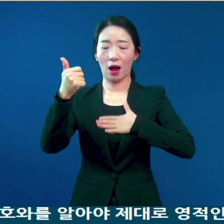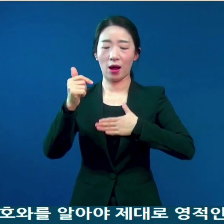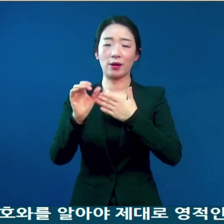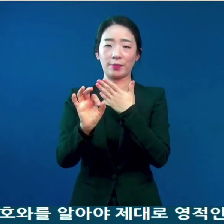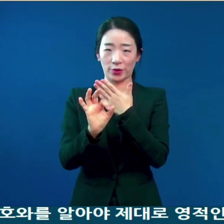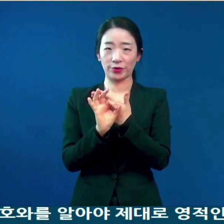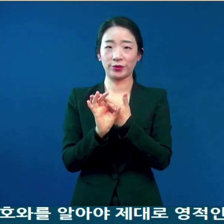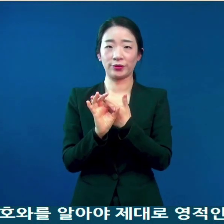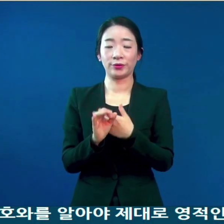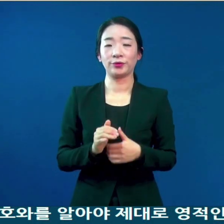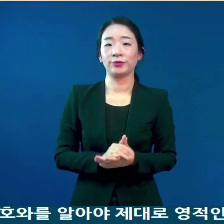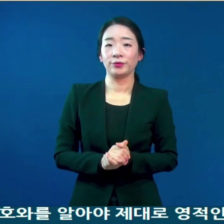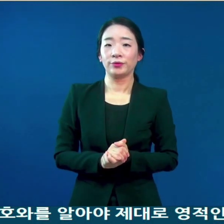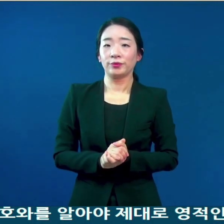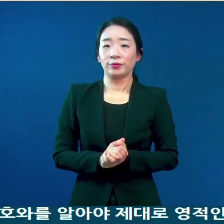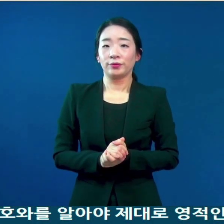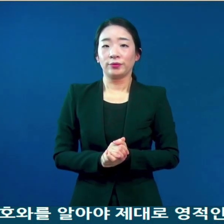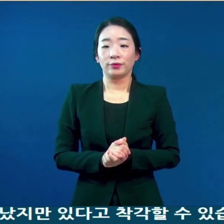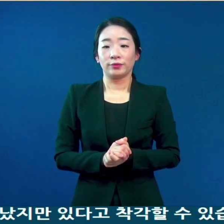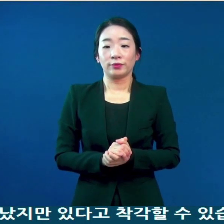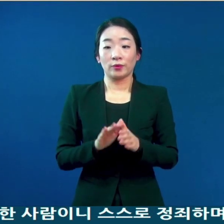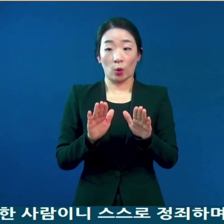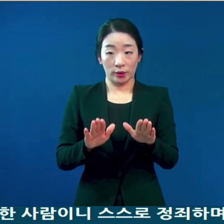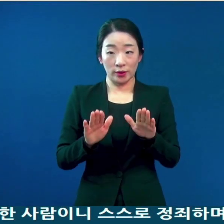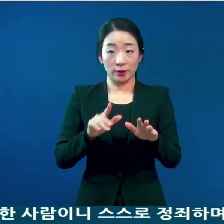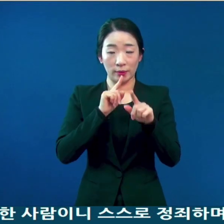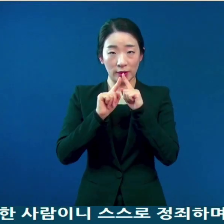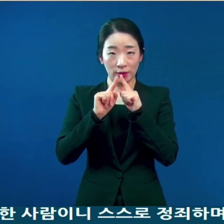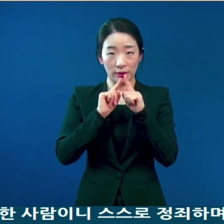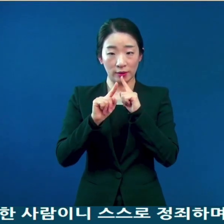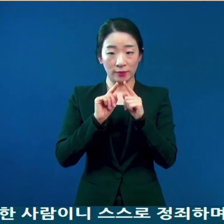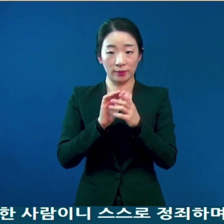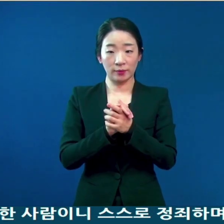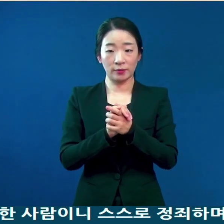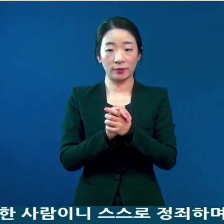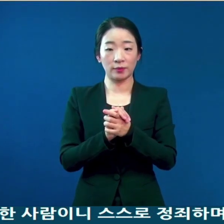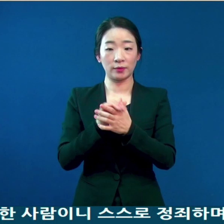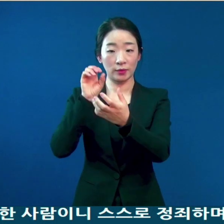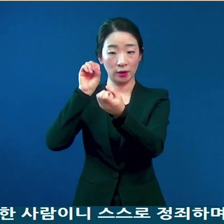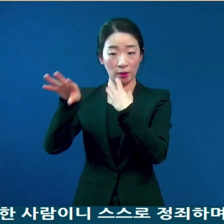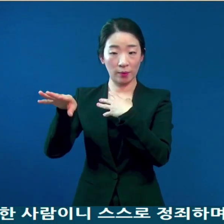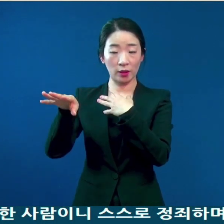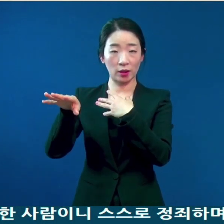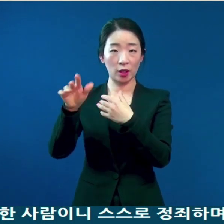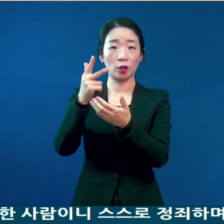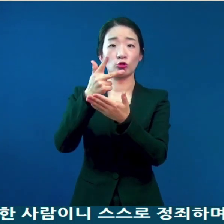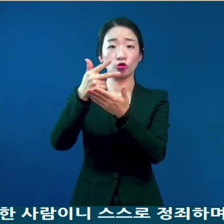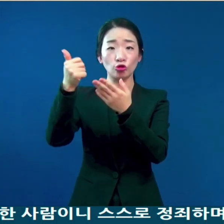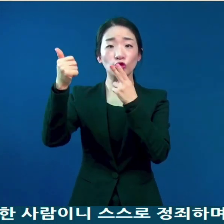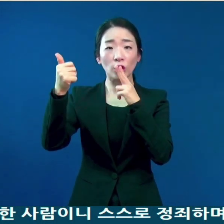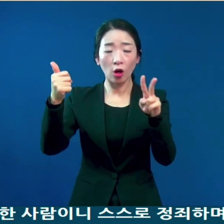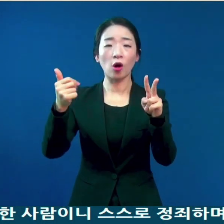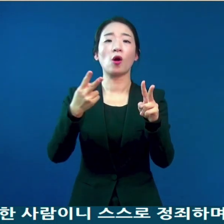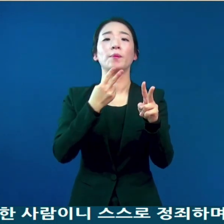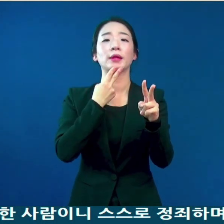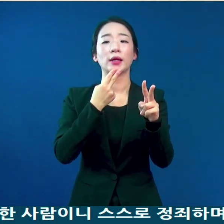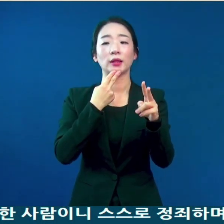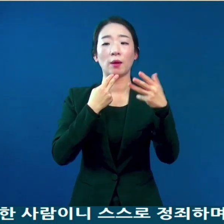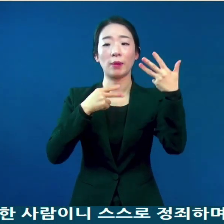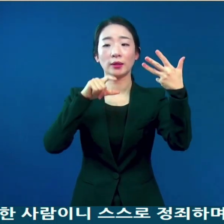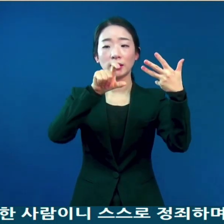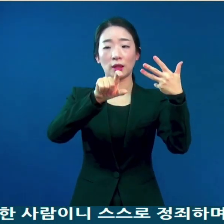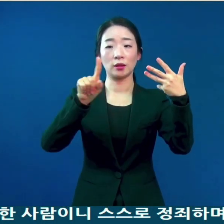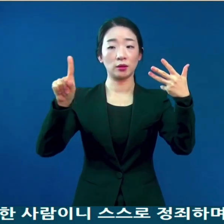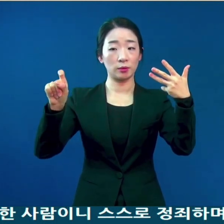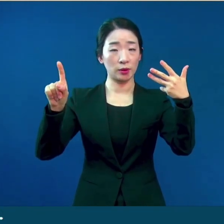나옵니다. 11절이죠. 빨간 글자 집중하시기 바랍니다. 대답하되 주여 없나이다. 예수께서 이르시되, 같이 읽습니다.